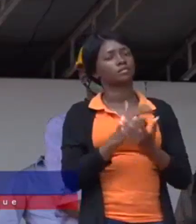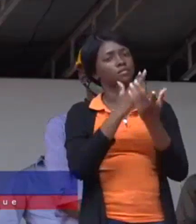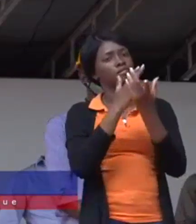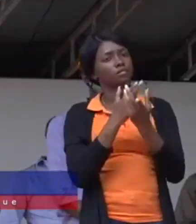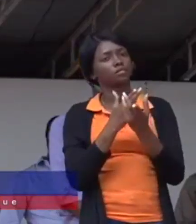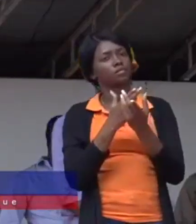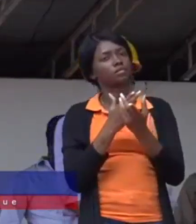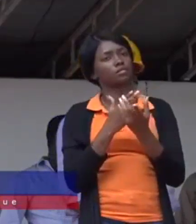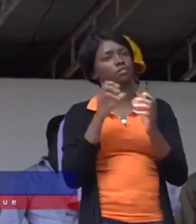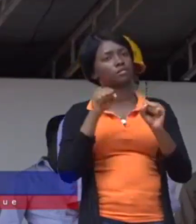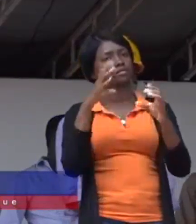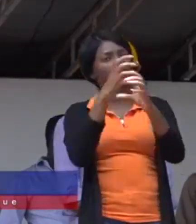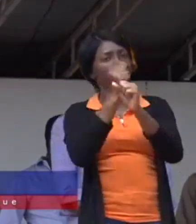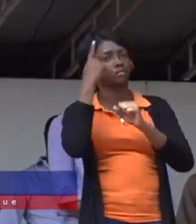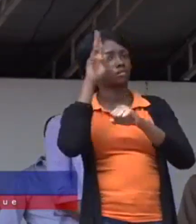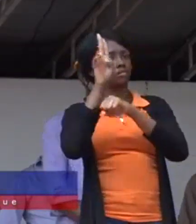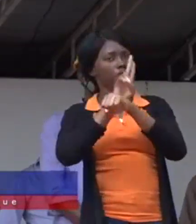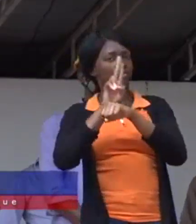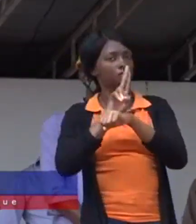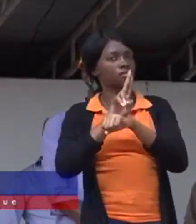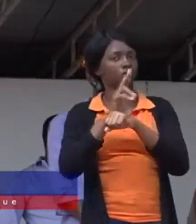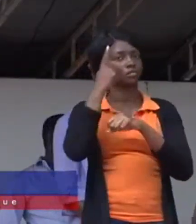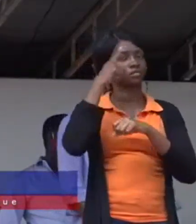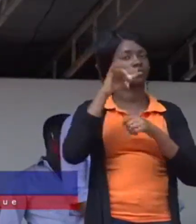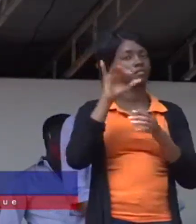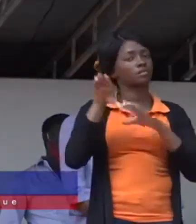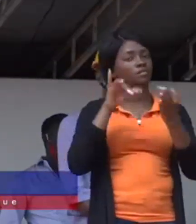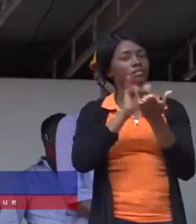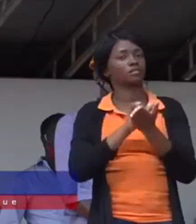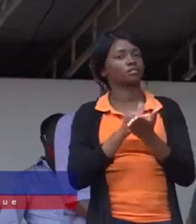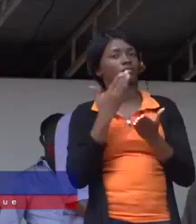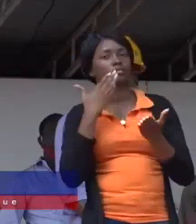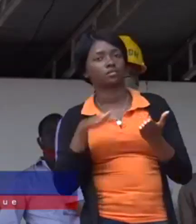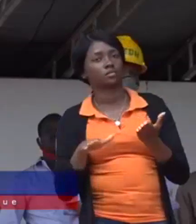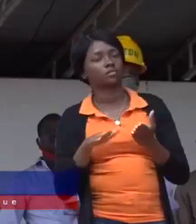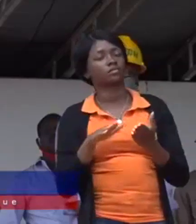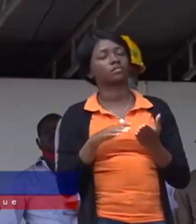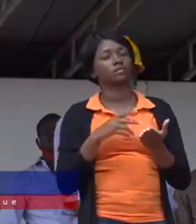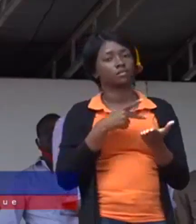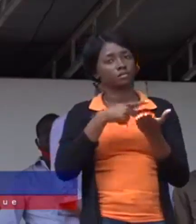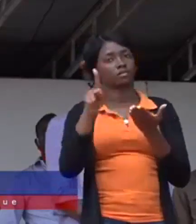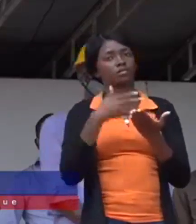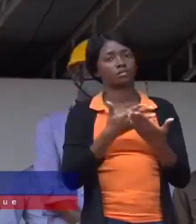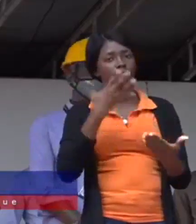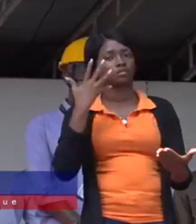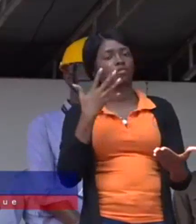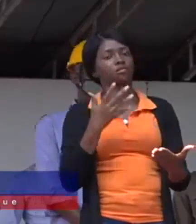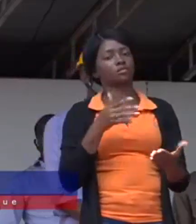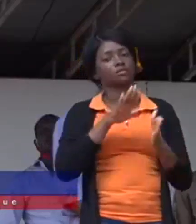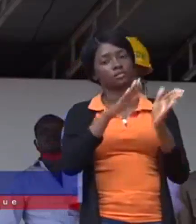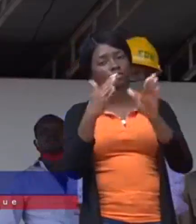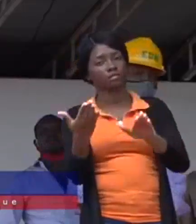zam ou ka pran pour utiliser pour faire ça pas ça ou à payer le cher. Ça veut dire ou pral en